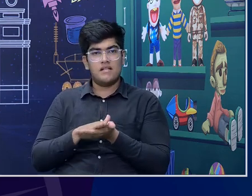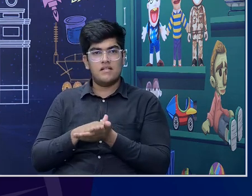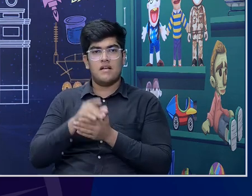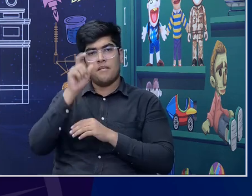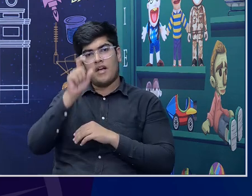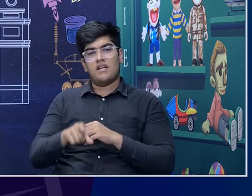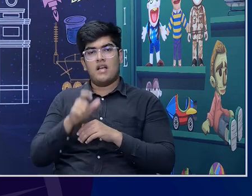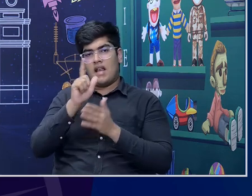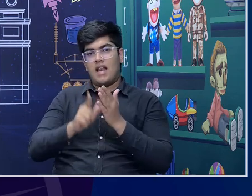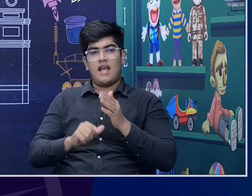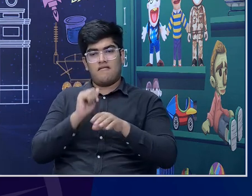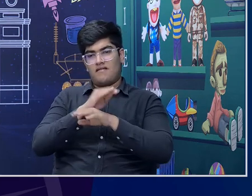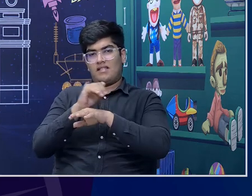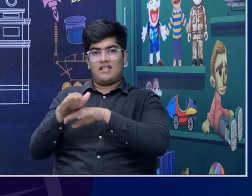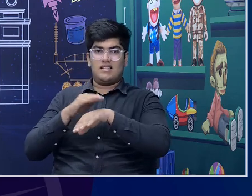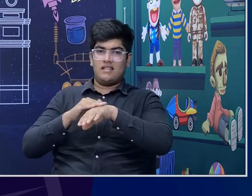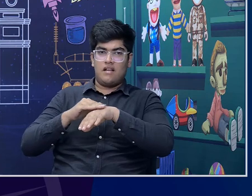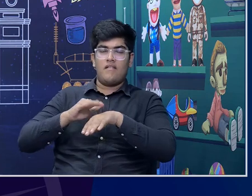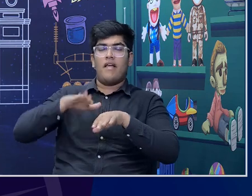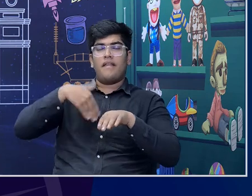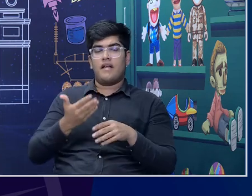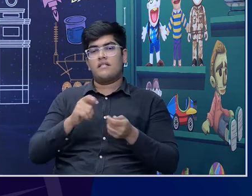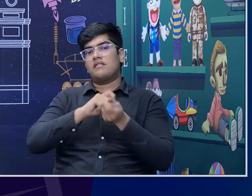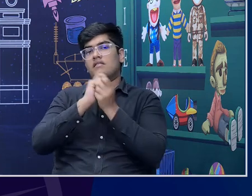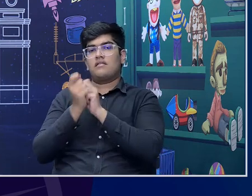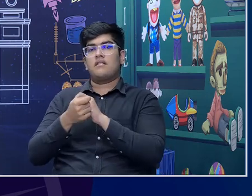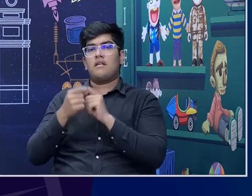वो पैकर बने, तो पैकर में आप समझ रहे हो ना, जैसे